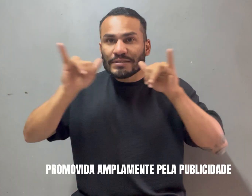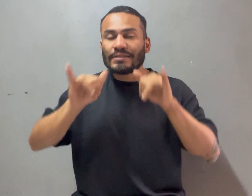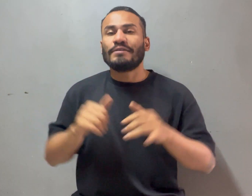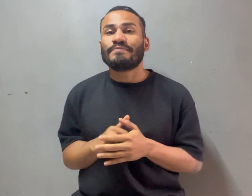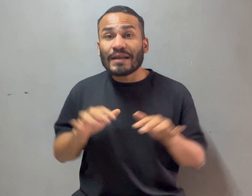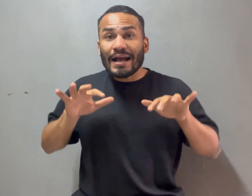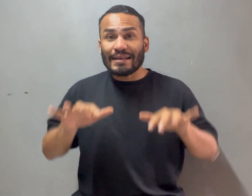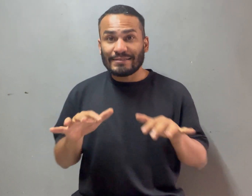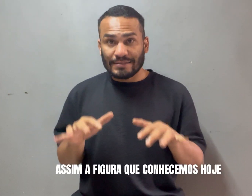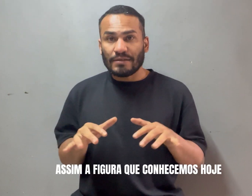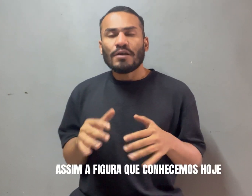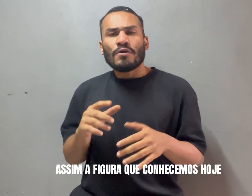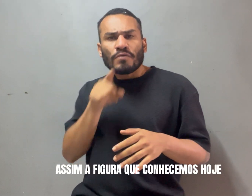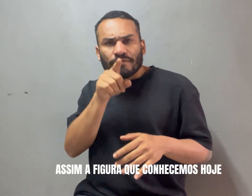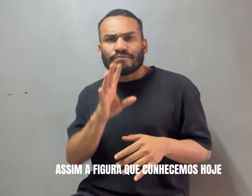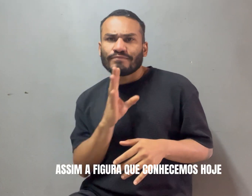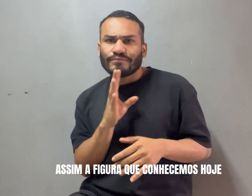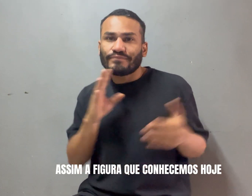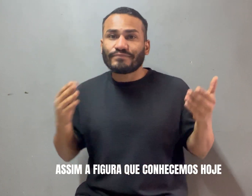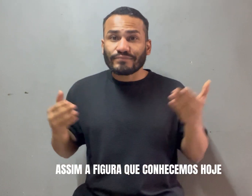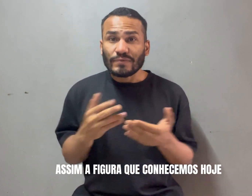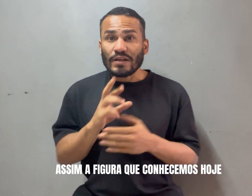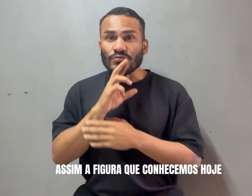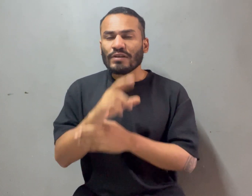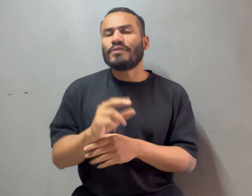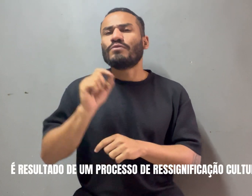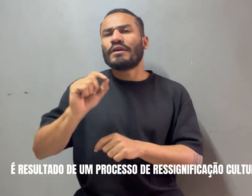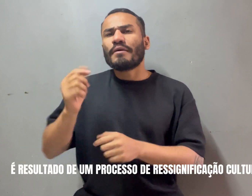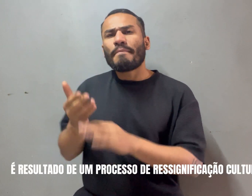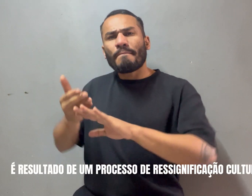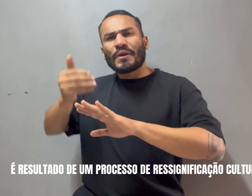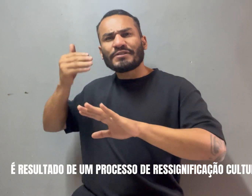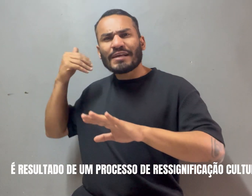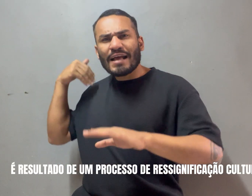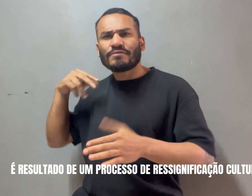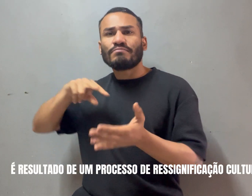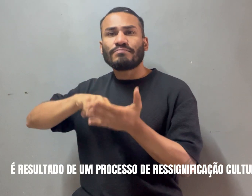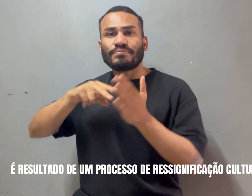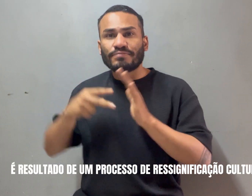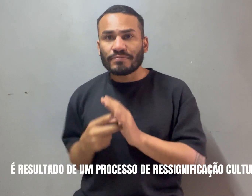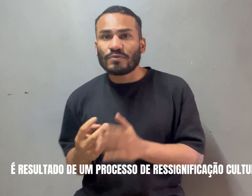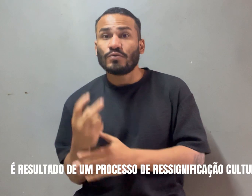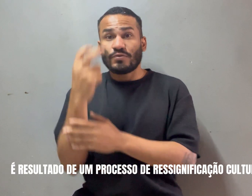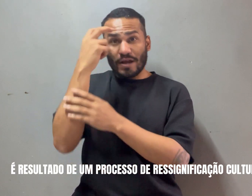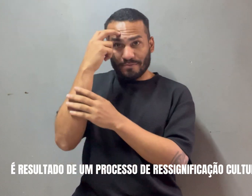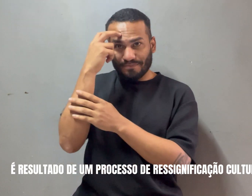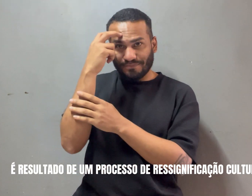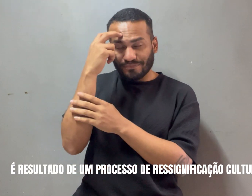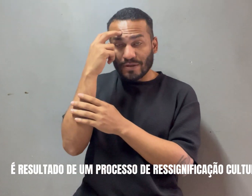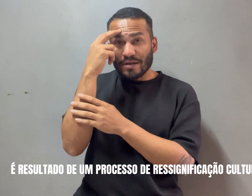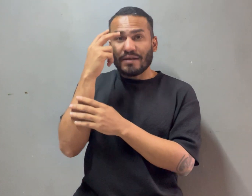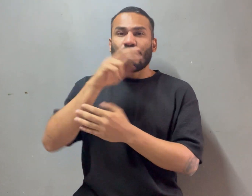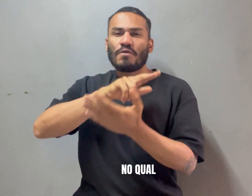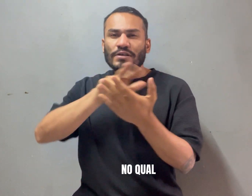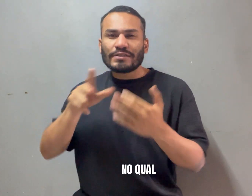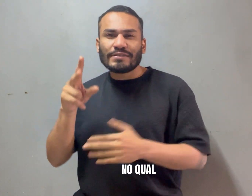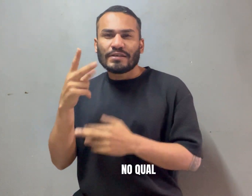publicidade. Assim, a figura que conhecemos hoje é resultado de um processo de ressignificação cultural, no qual